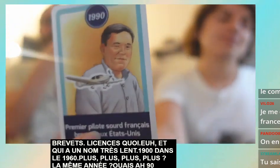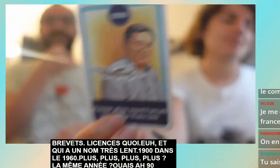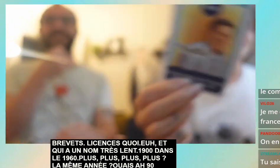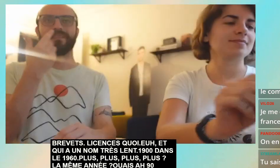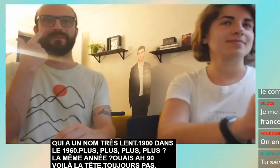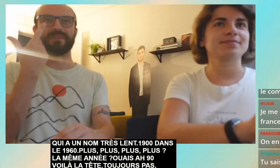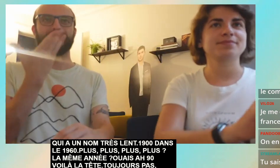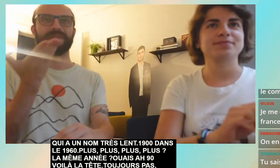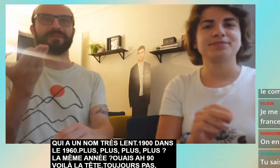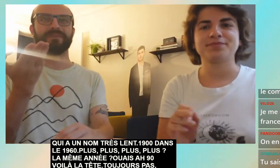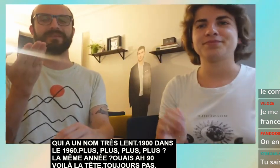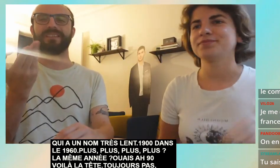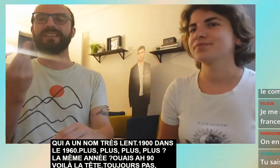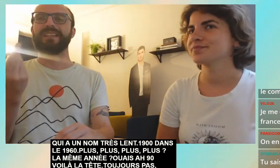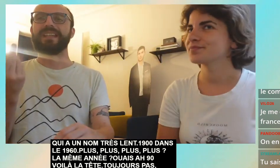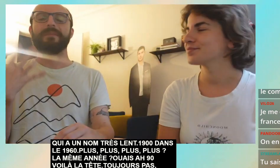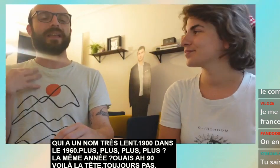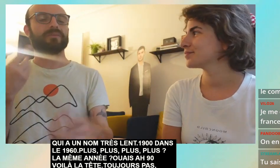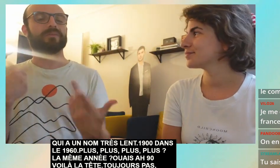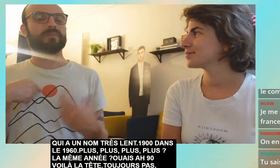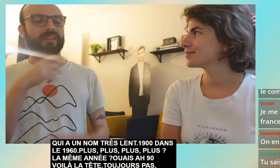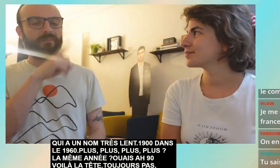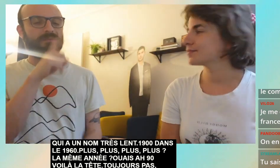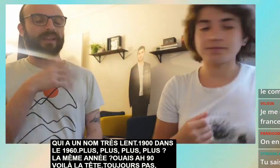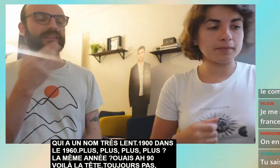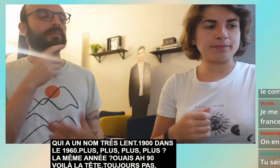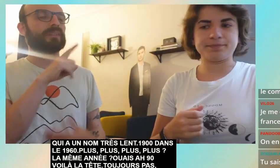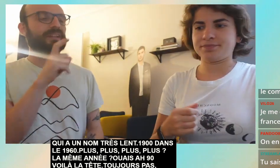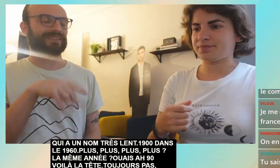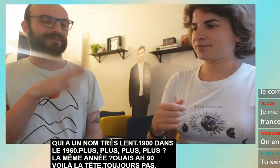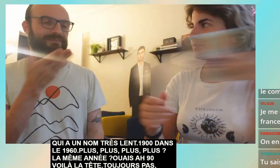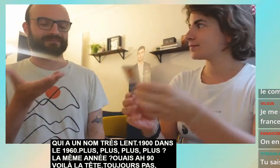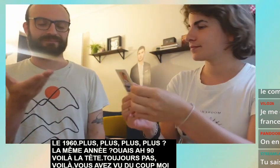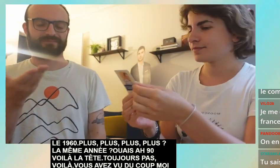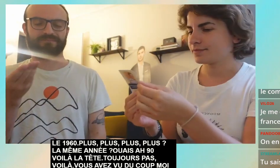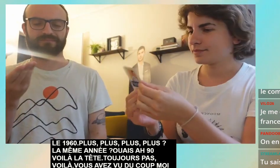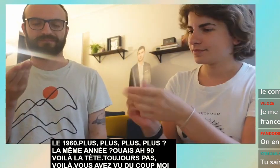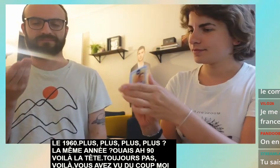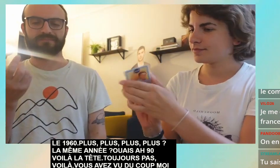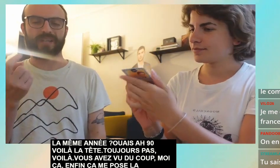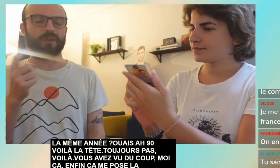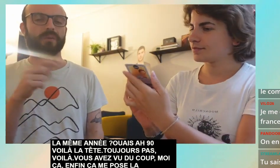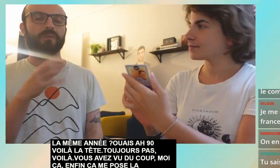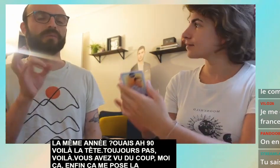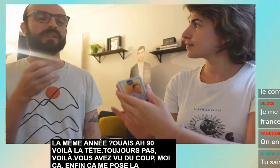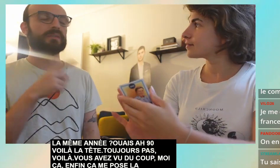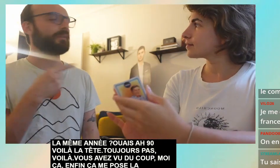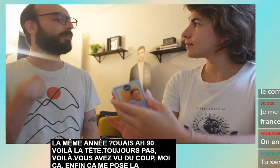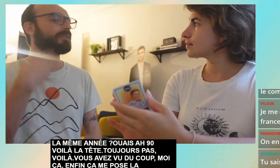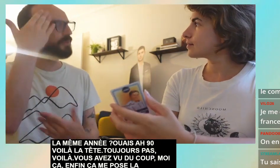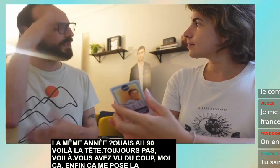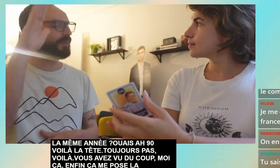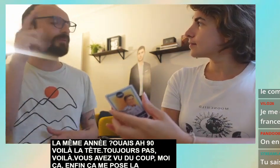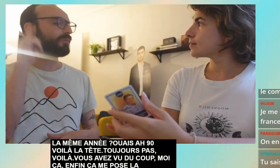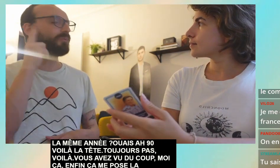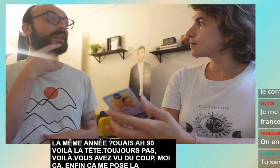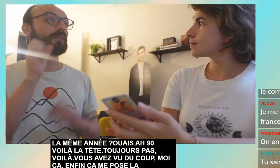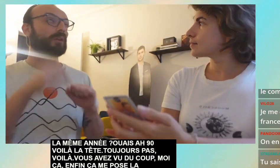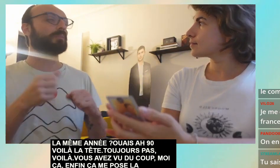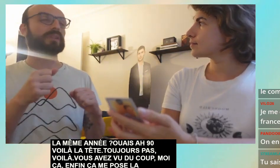Vous avez vu. Du coup, moi, ça me pose la question. Oui, non, enfin moi je sais que du coup